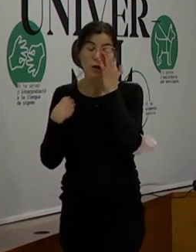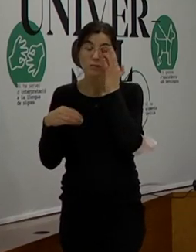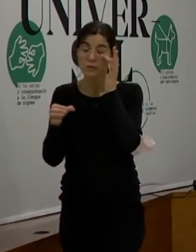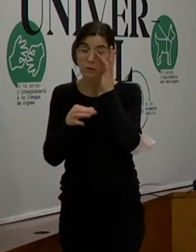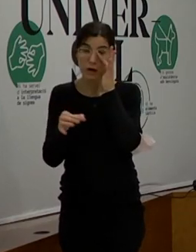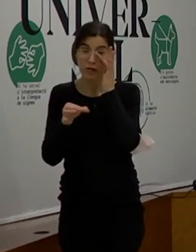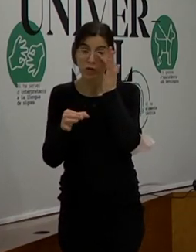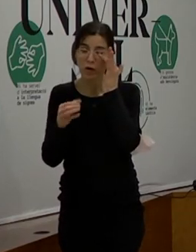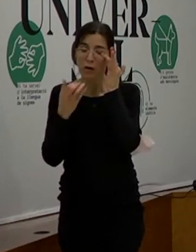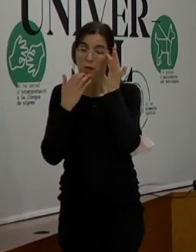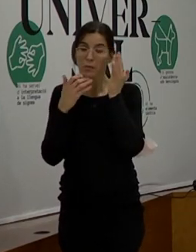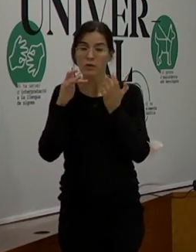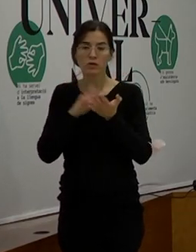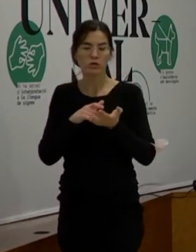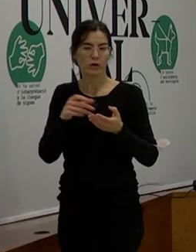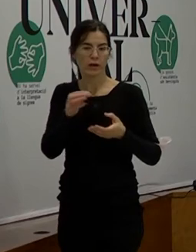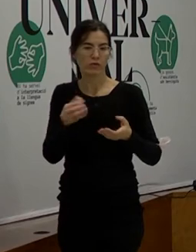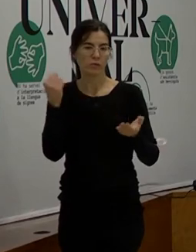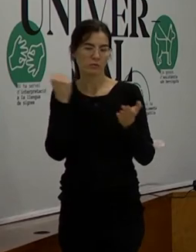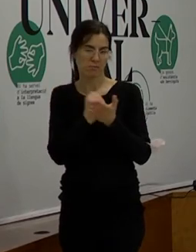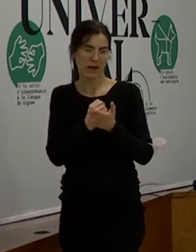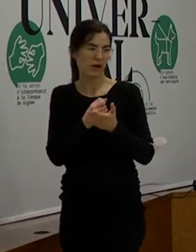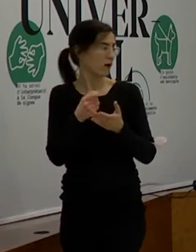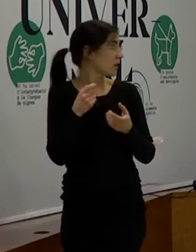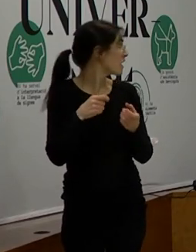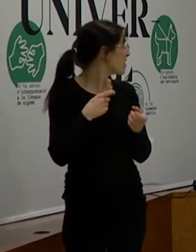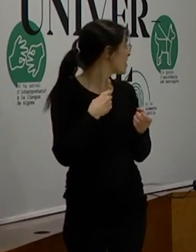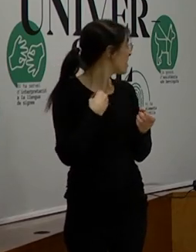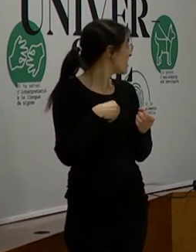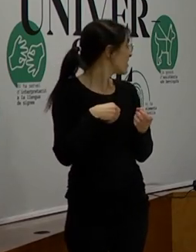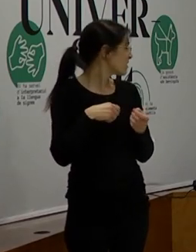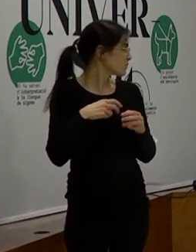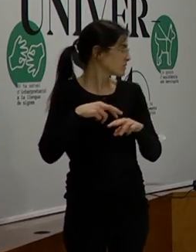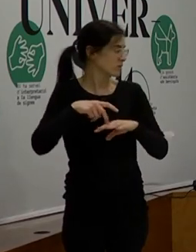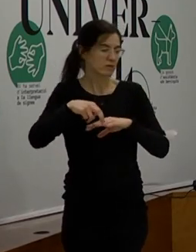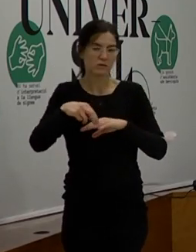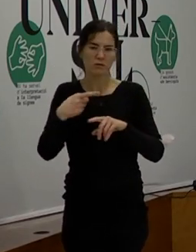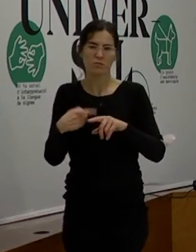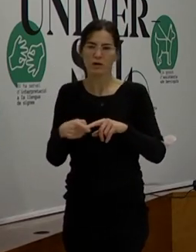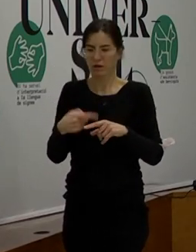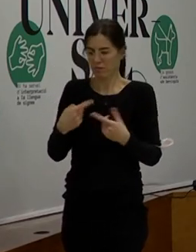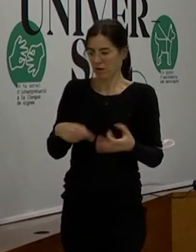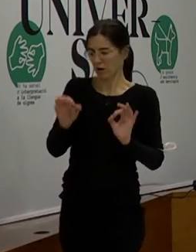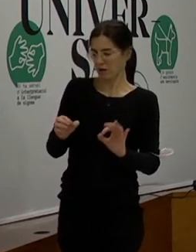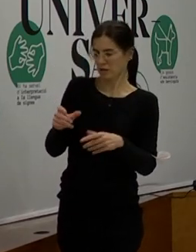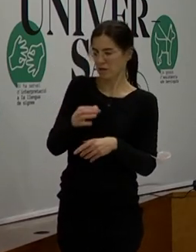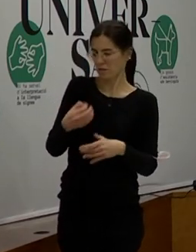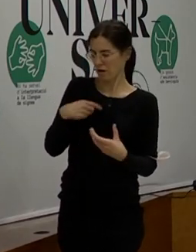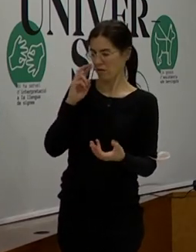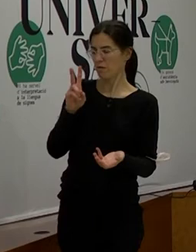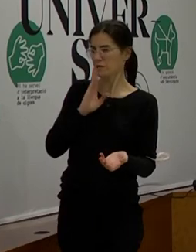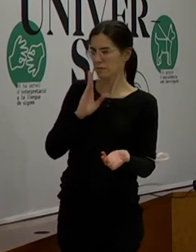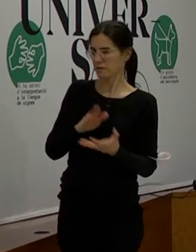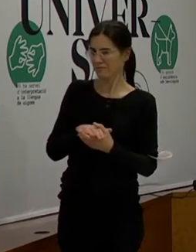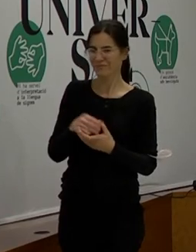Andorra, doncs si estàs a Andorra, marca Andorra. I com és el pas de vianants? Vermell i blanc. Per què? Oh, estic en Andorra. Què passa, que no ho veus?